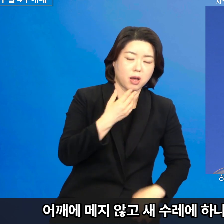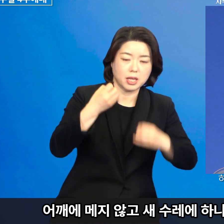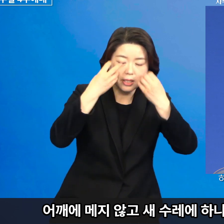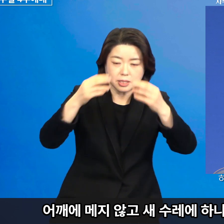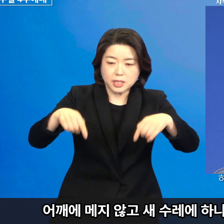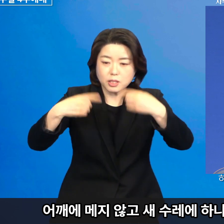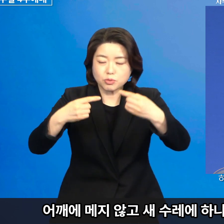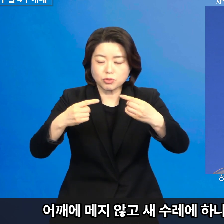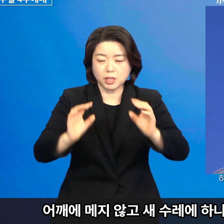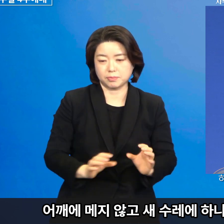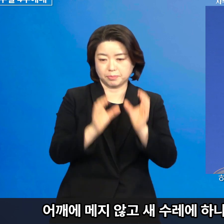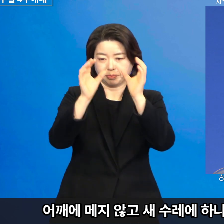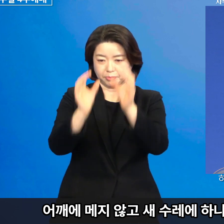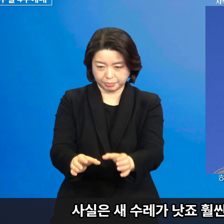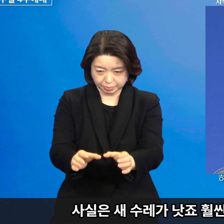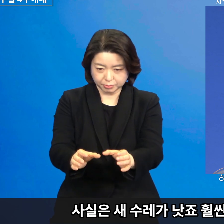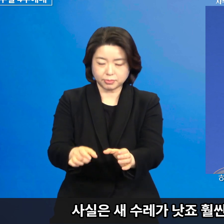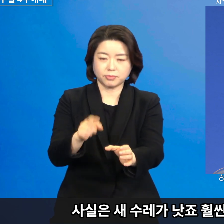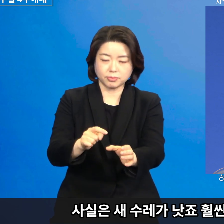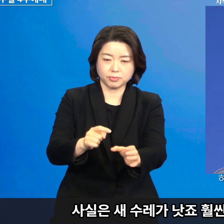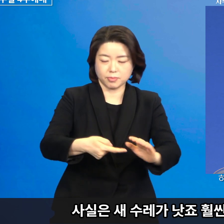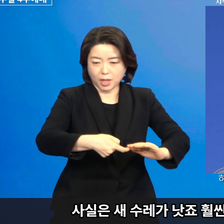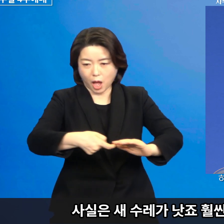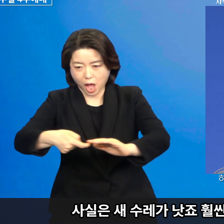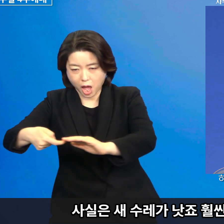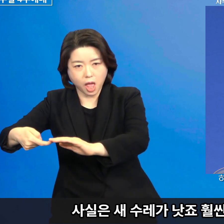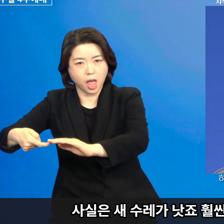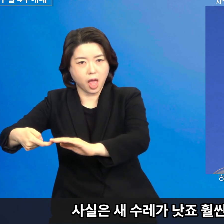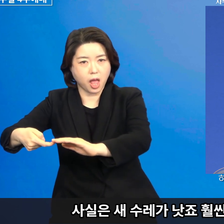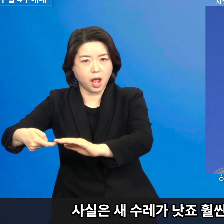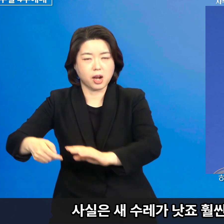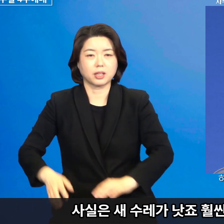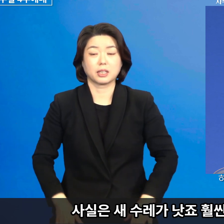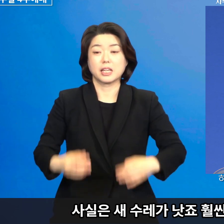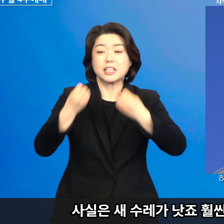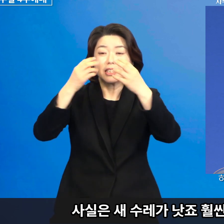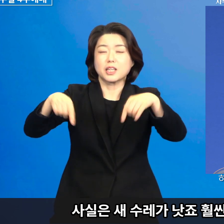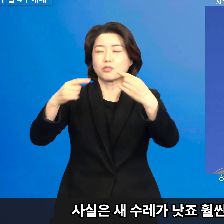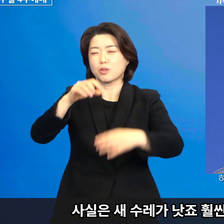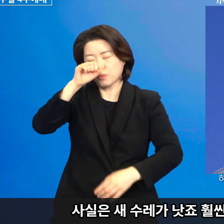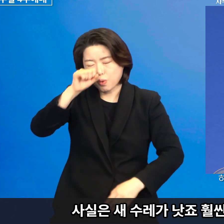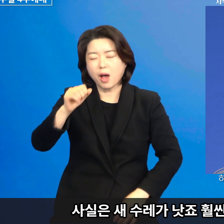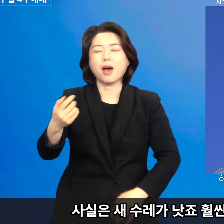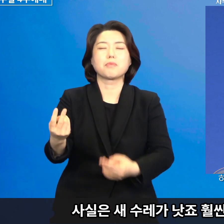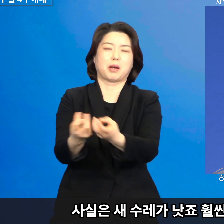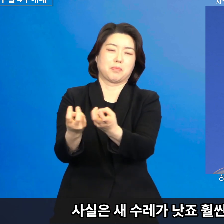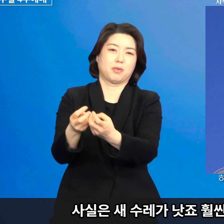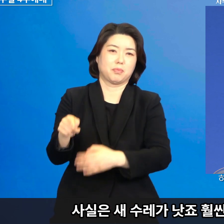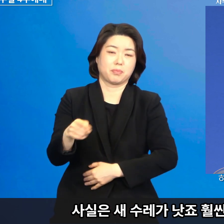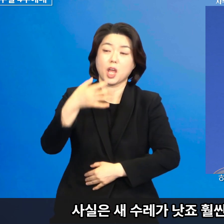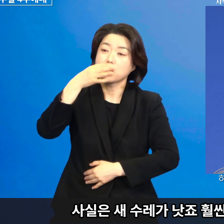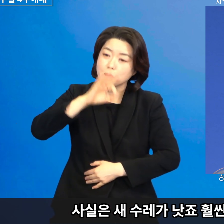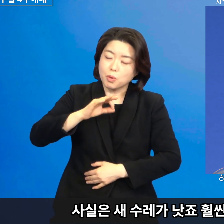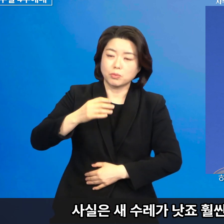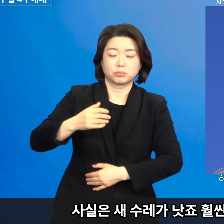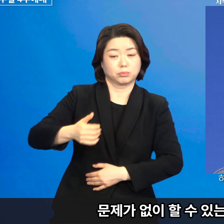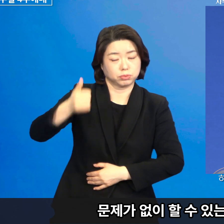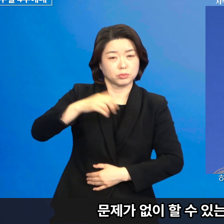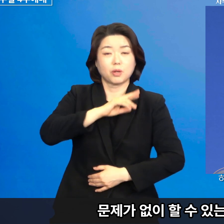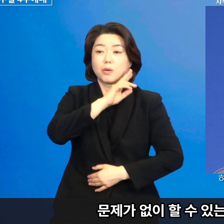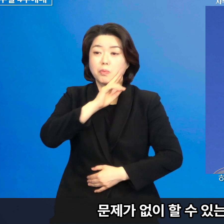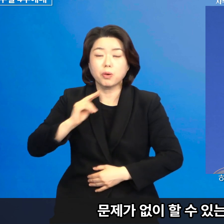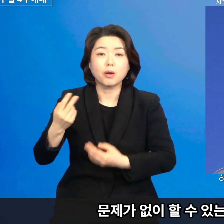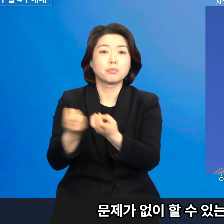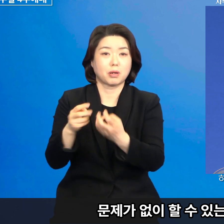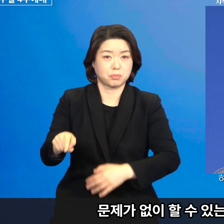수레에 하나님의 궤를 운반하게 한 거예요. 사실은 새 수레가 낫죠. 훨씬 더 효율적이고 편안하고